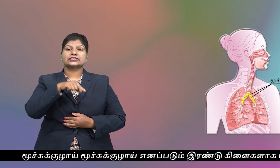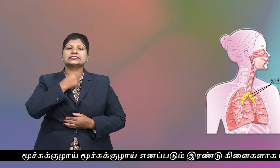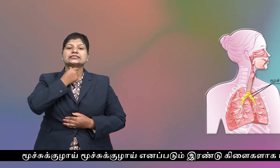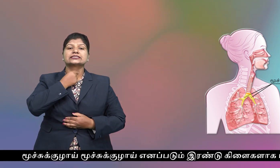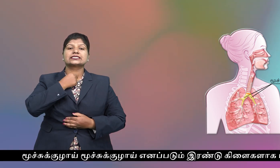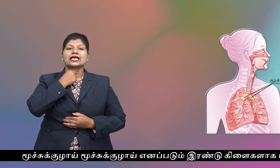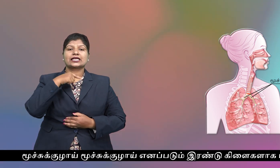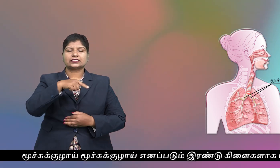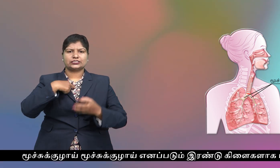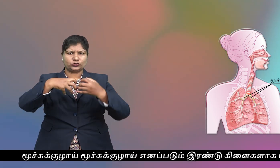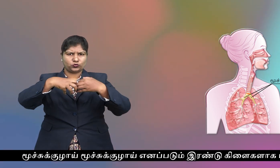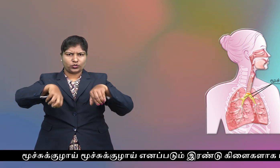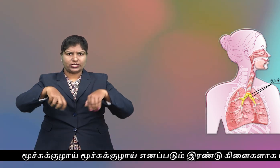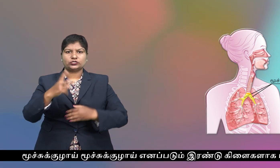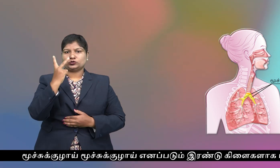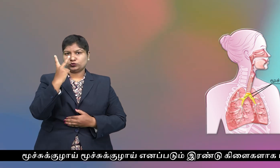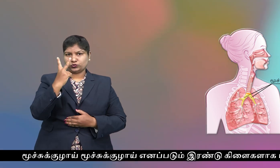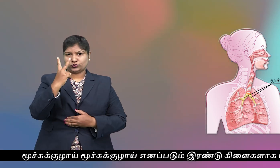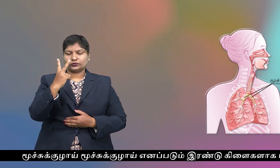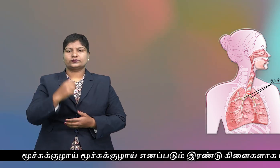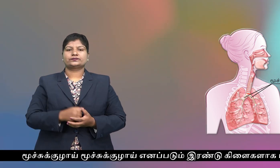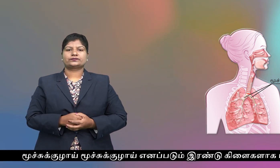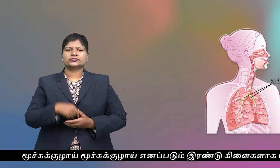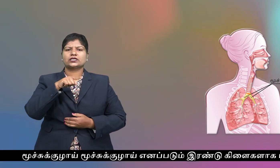மூச்சுக்குழாய் மூச்சுக்குழாய் எனப்படும் 2 கிளைகளாக பிரிக்கப்பட்டுள்ளது.